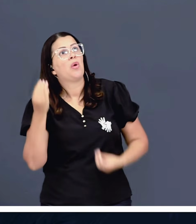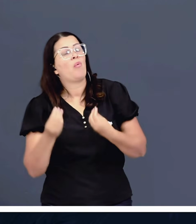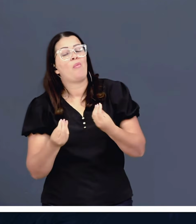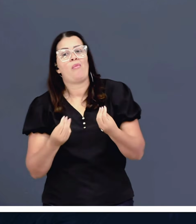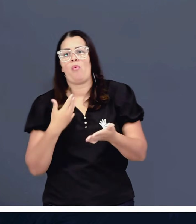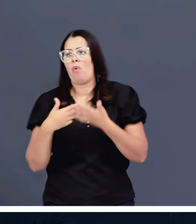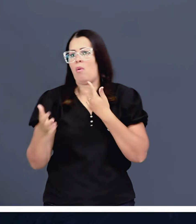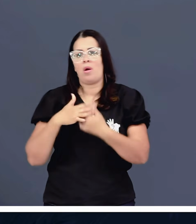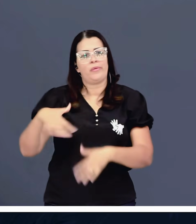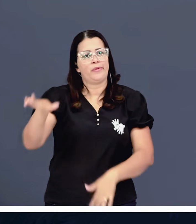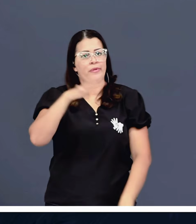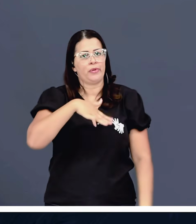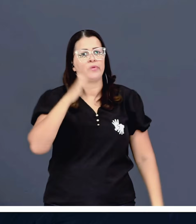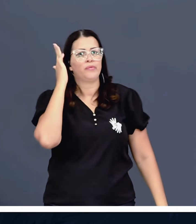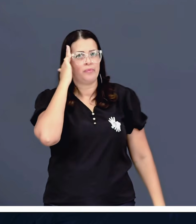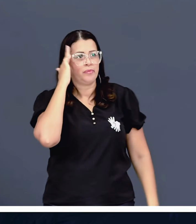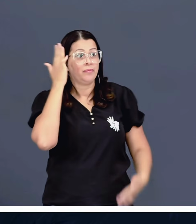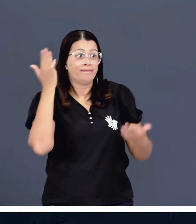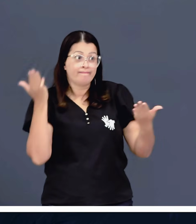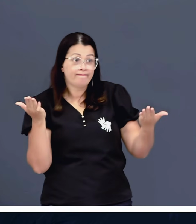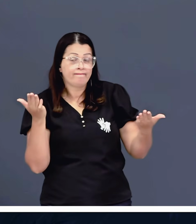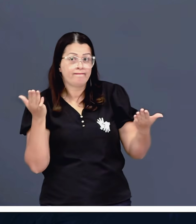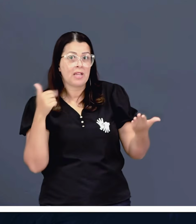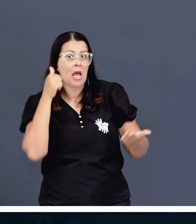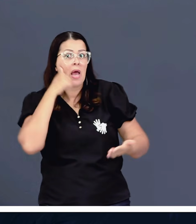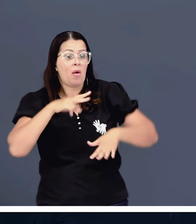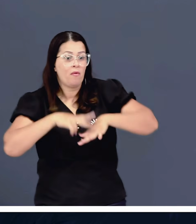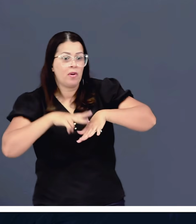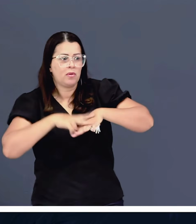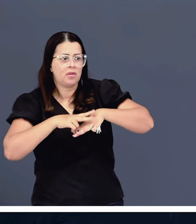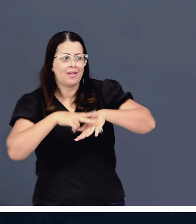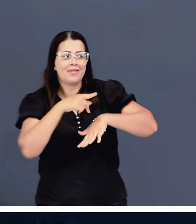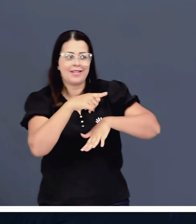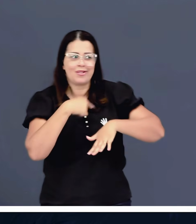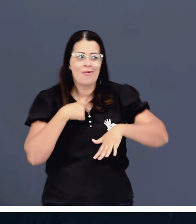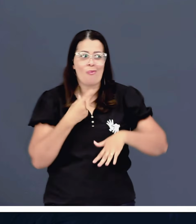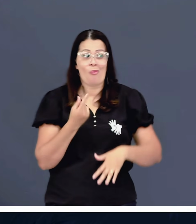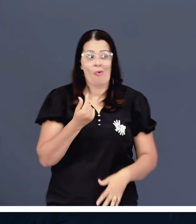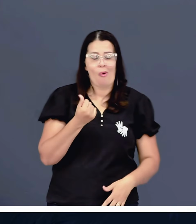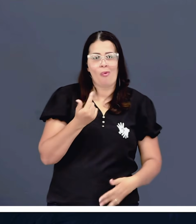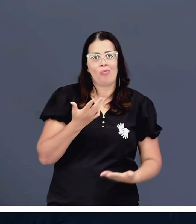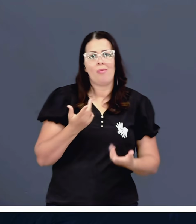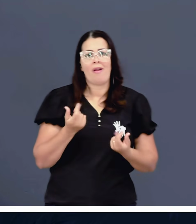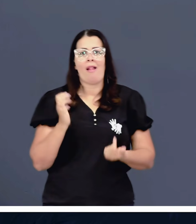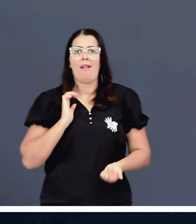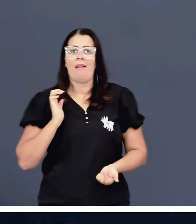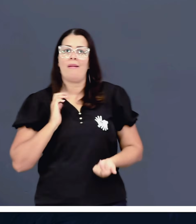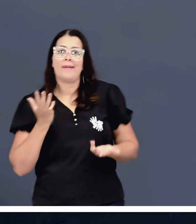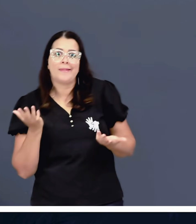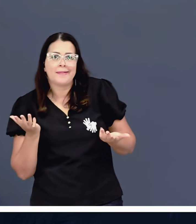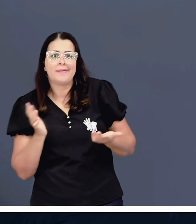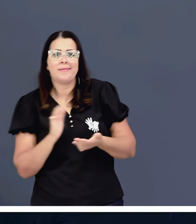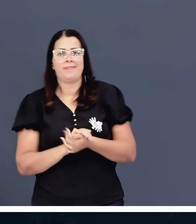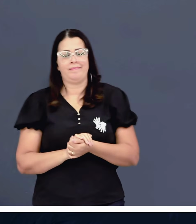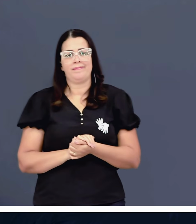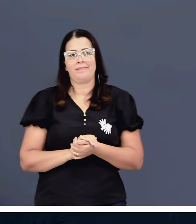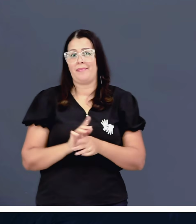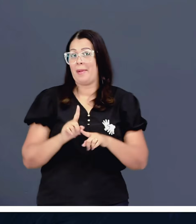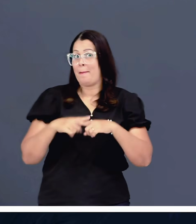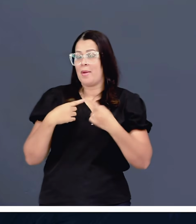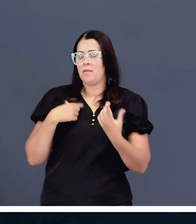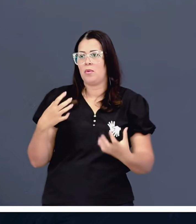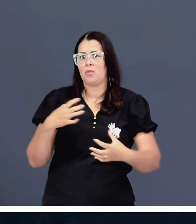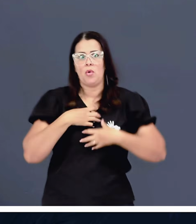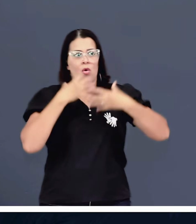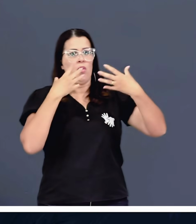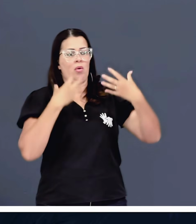qualquer um de nós faríamos. Essa viúva deve ser alguém muito abastado, né? Alguém que tem condições. Para surpresa dele,